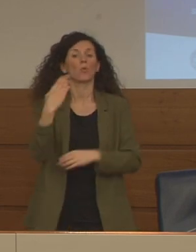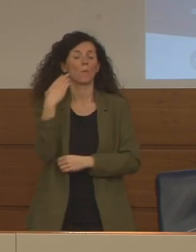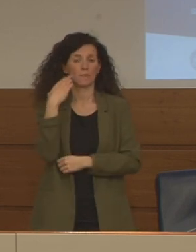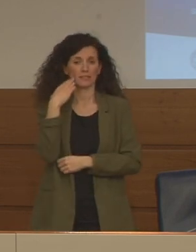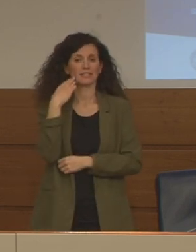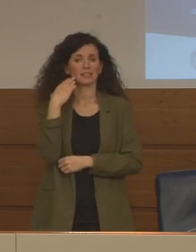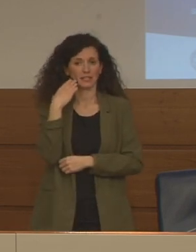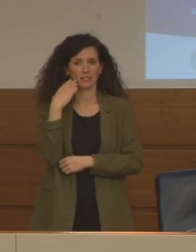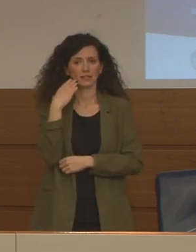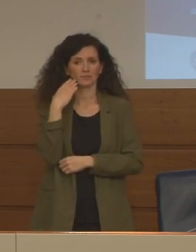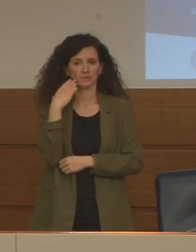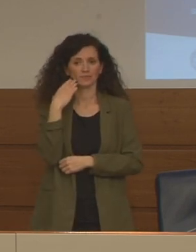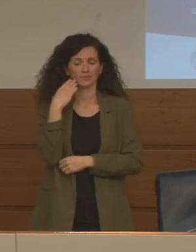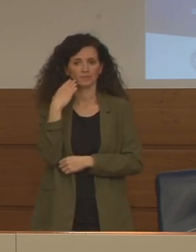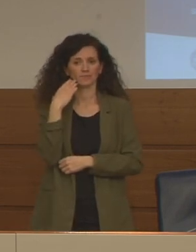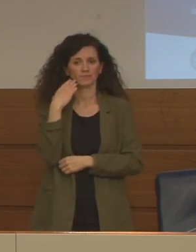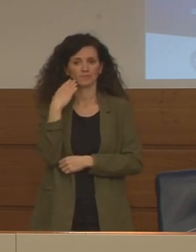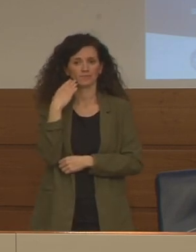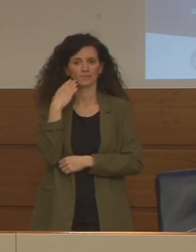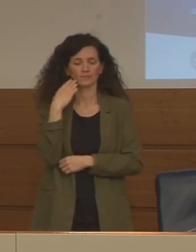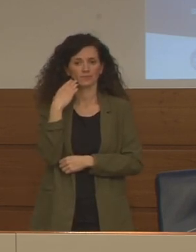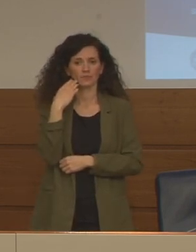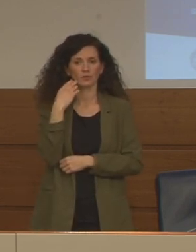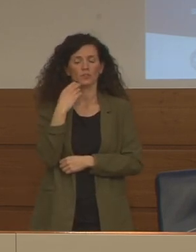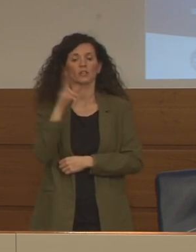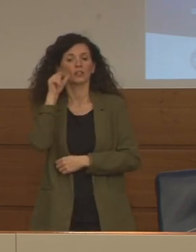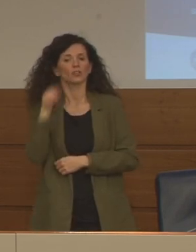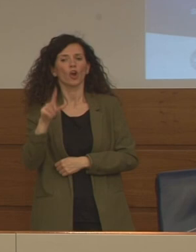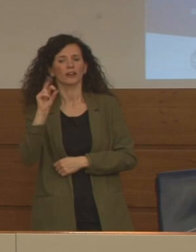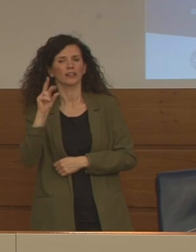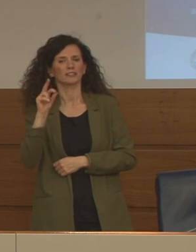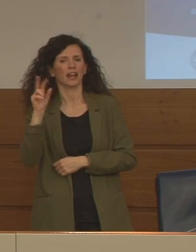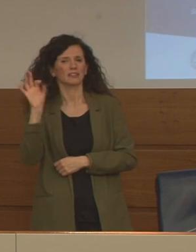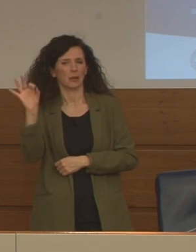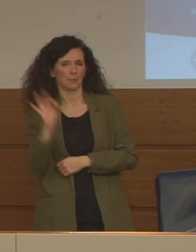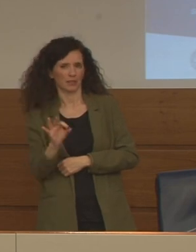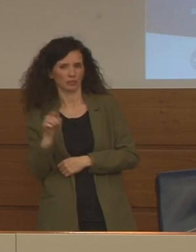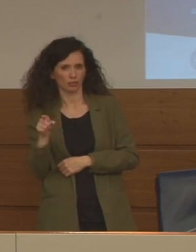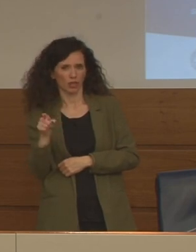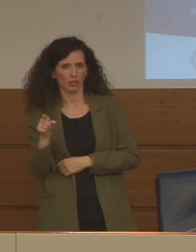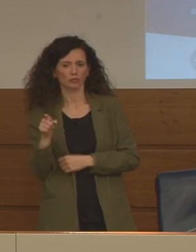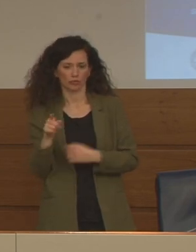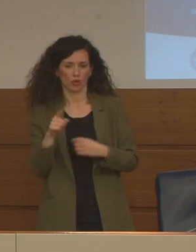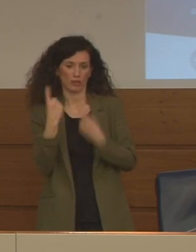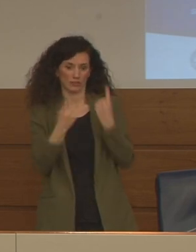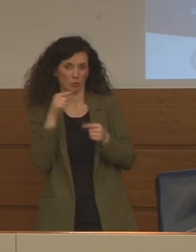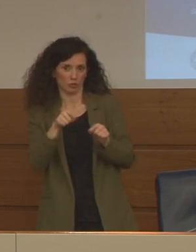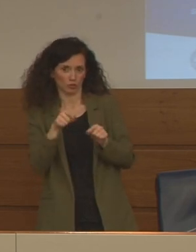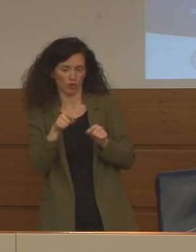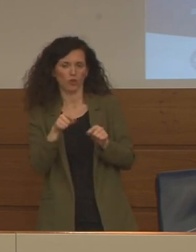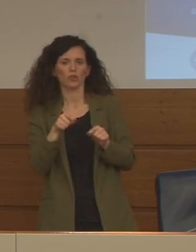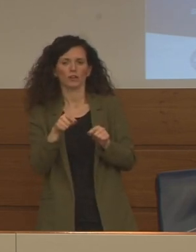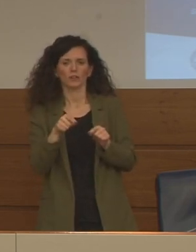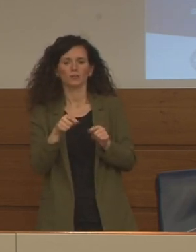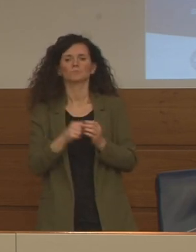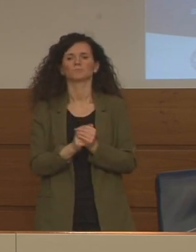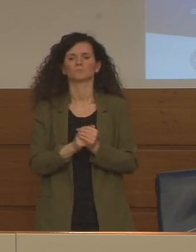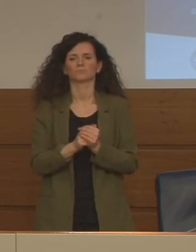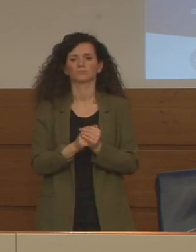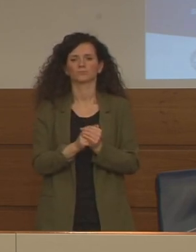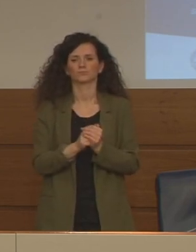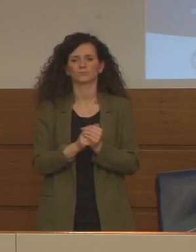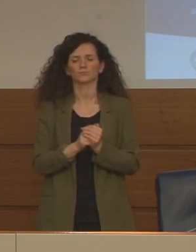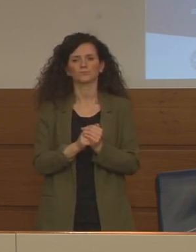quindi le donne sono soltanto il 30 per cento in questo caso l'altra cosa sono